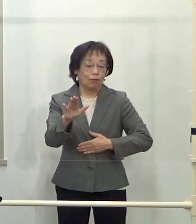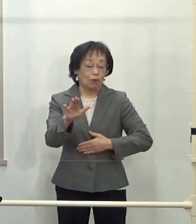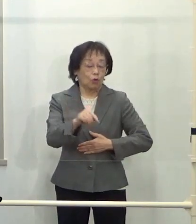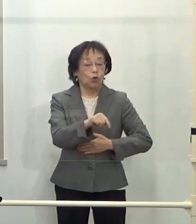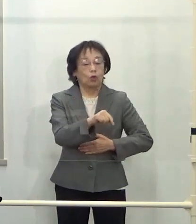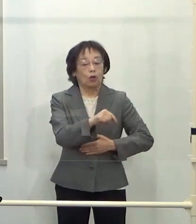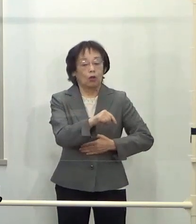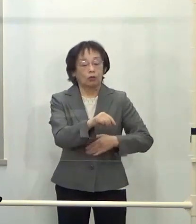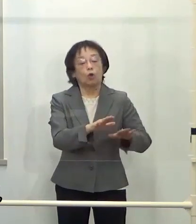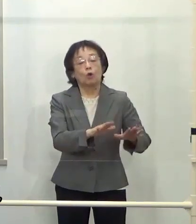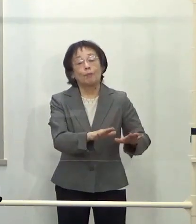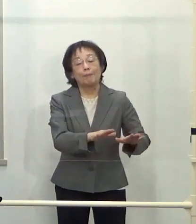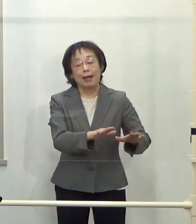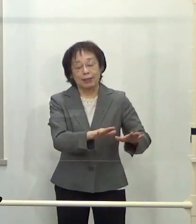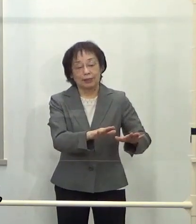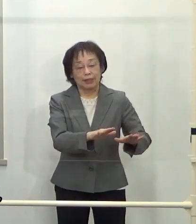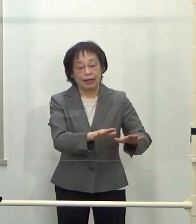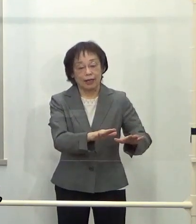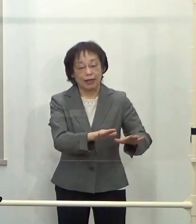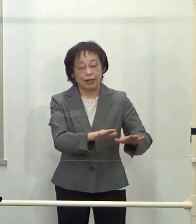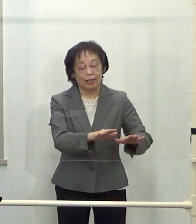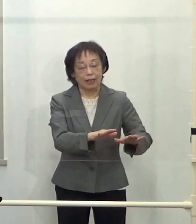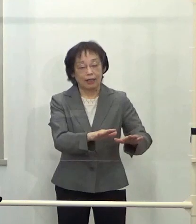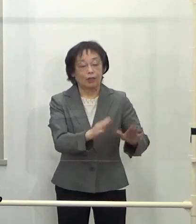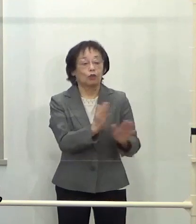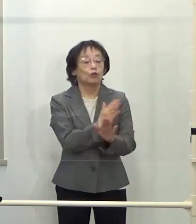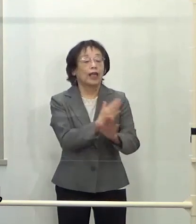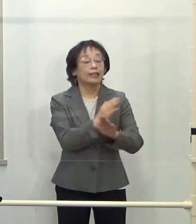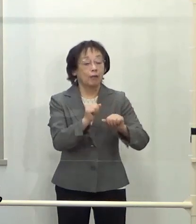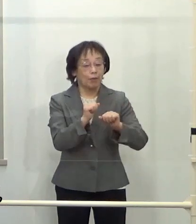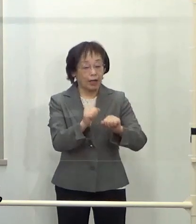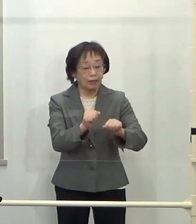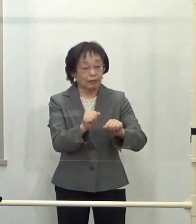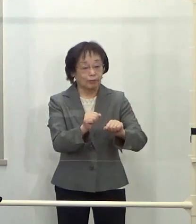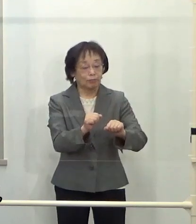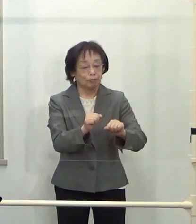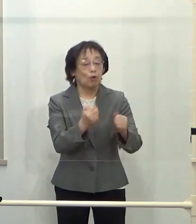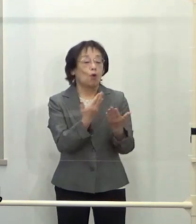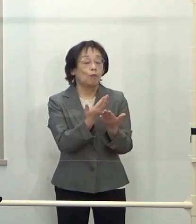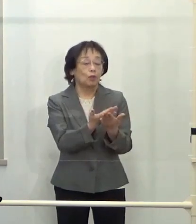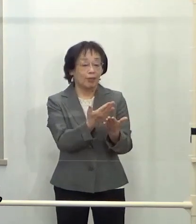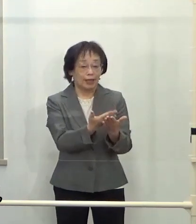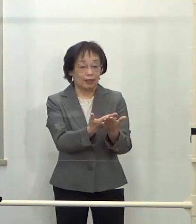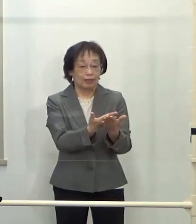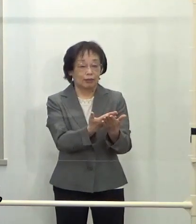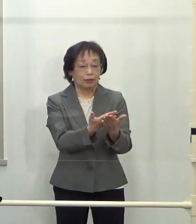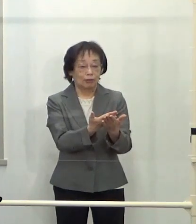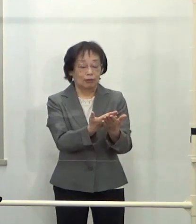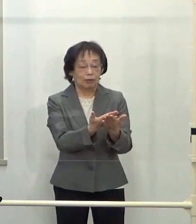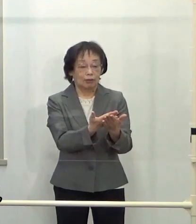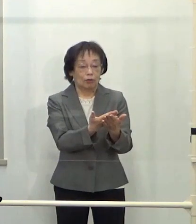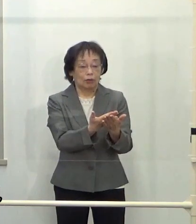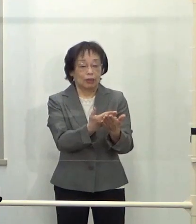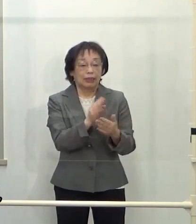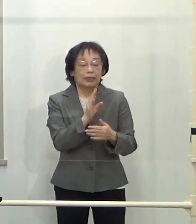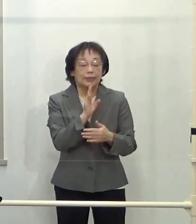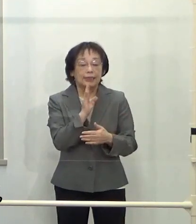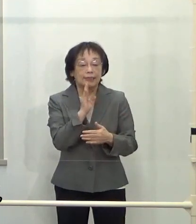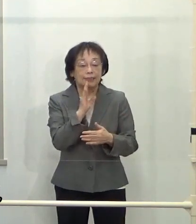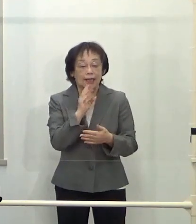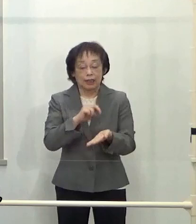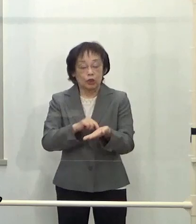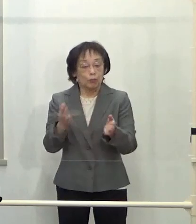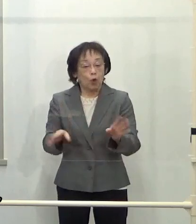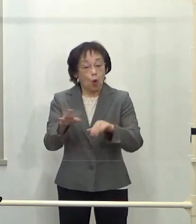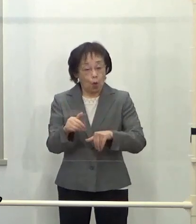に、待機して休んでいただくとということが求められておりますけれども、果たしてクリニックでそのような場所を確